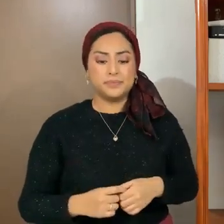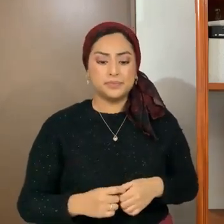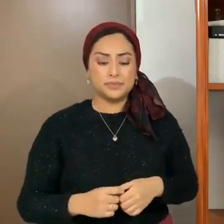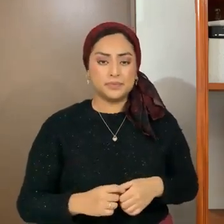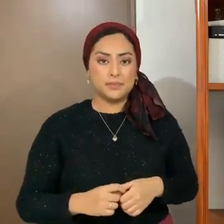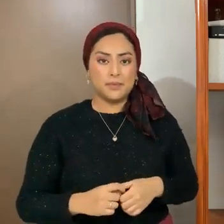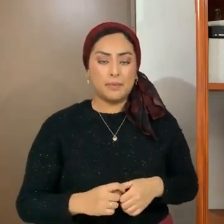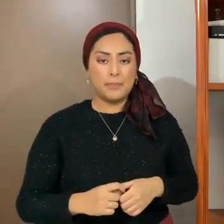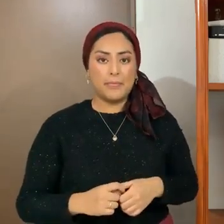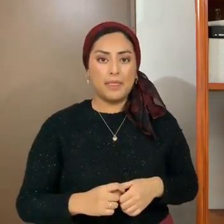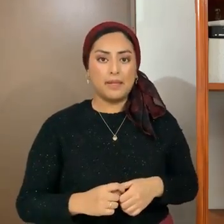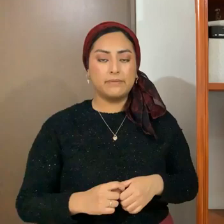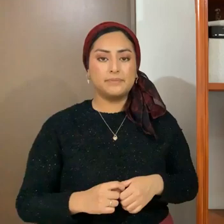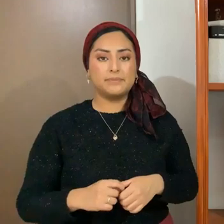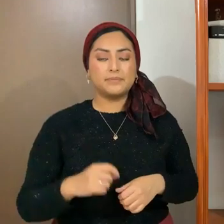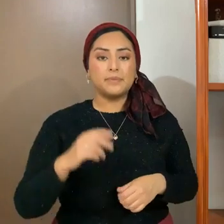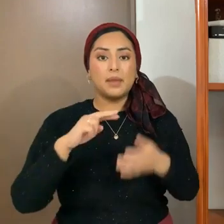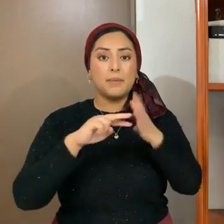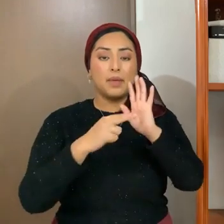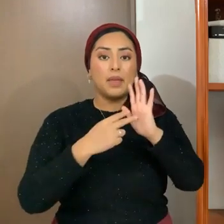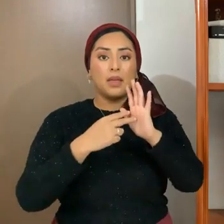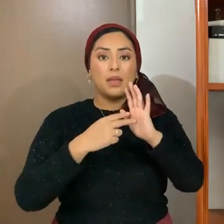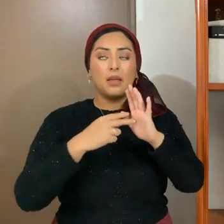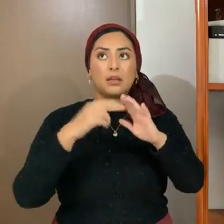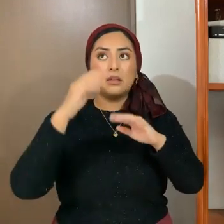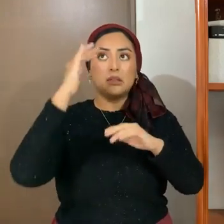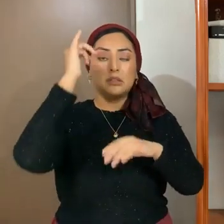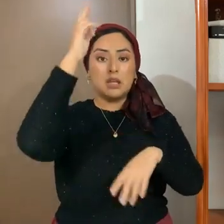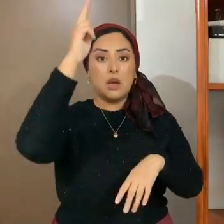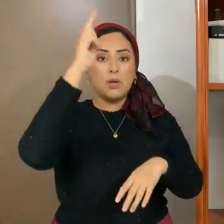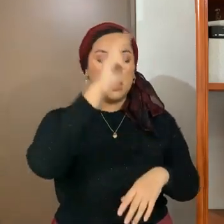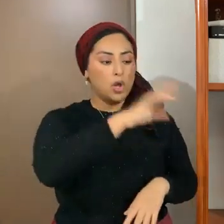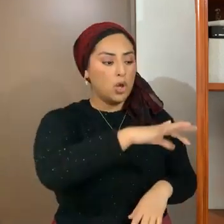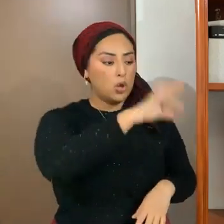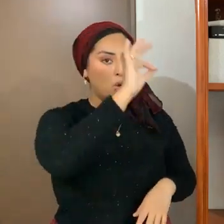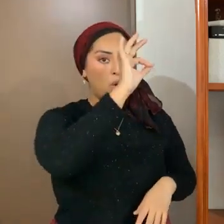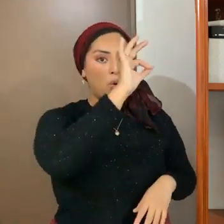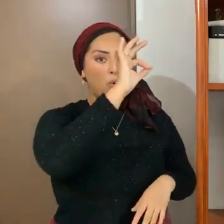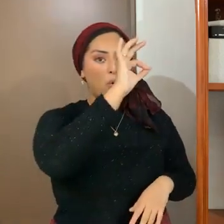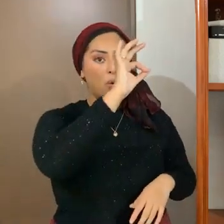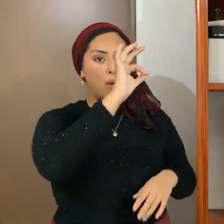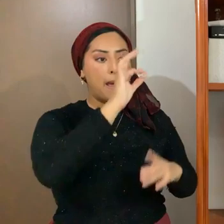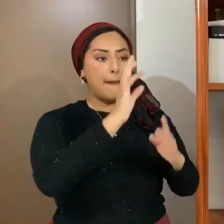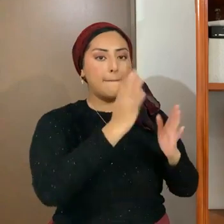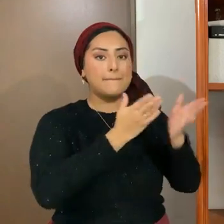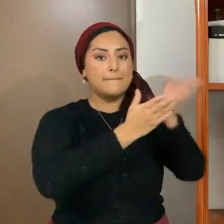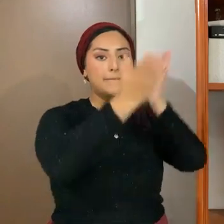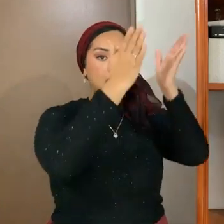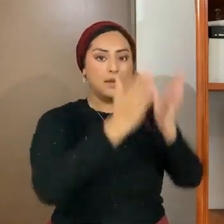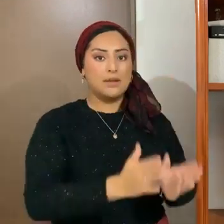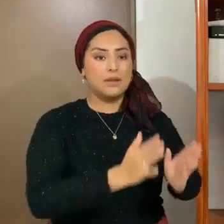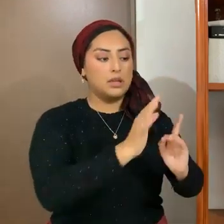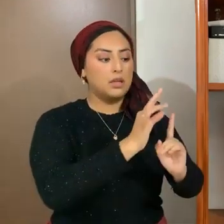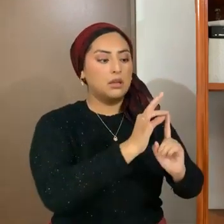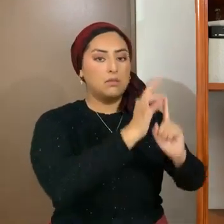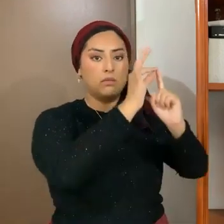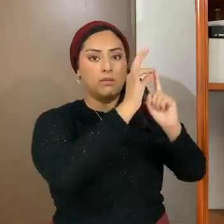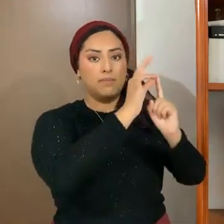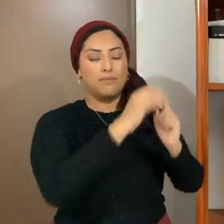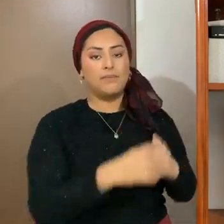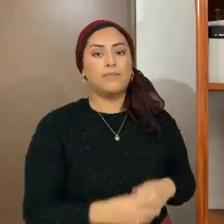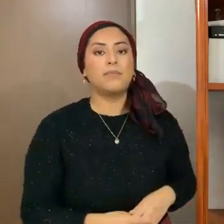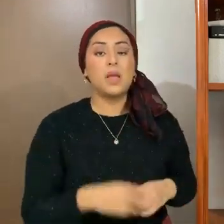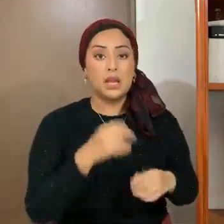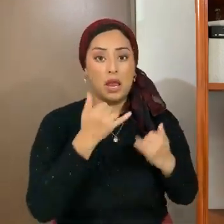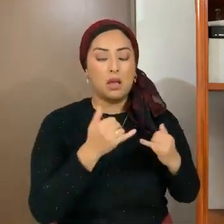ver después en la Haftará? Al llamado de un siervo de Yahweh. Al llamado de un siervo de Yahweh. Amén. Vamos